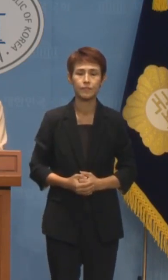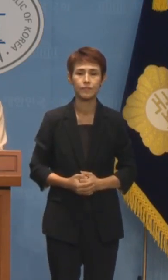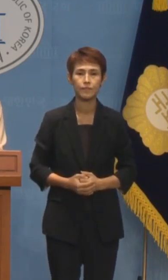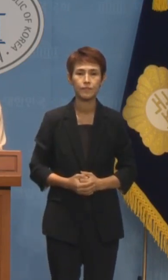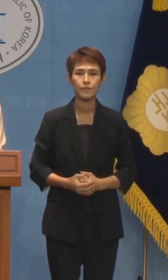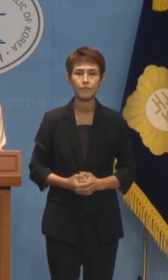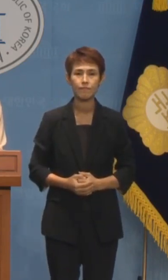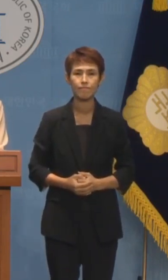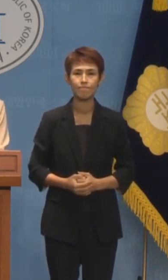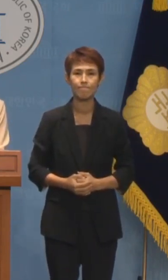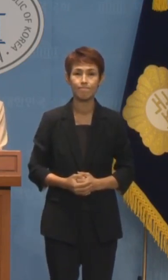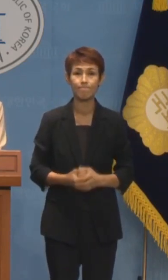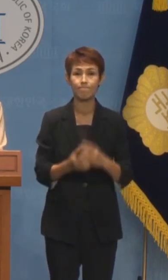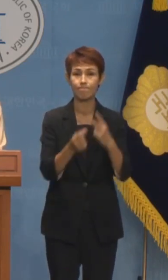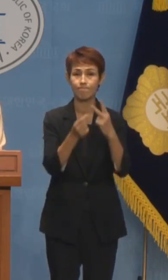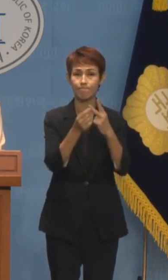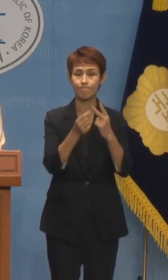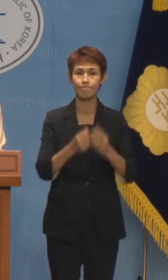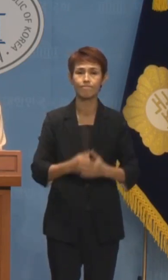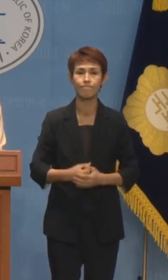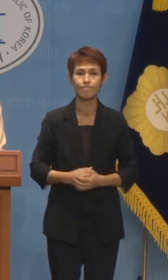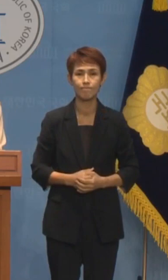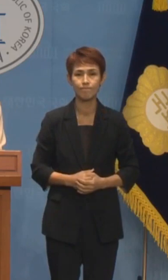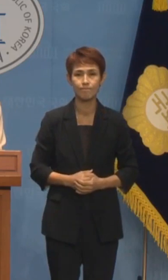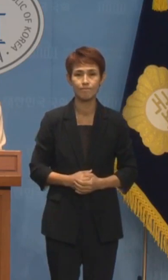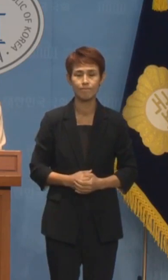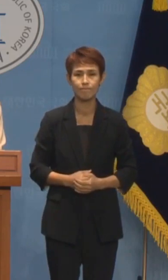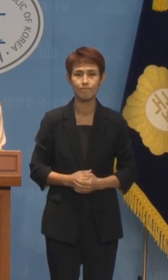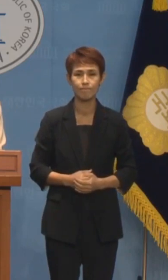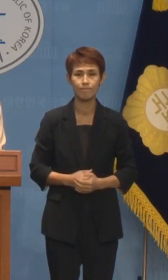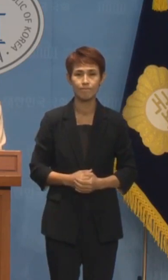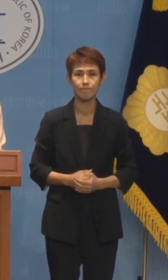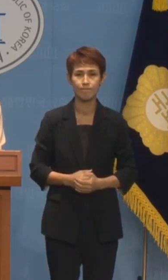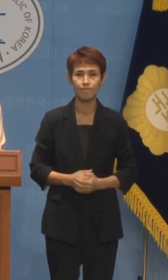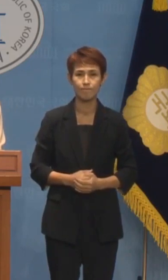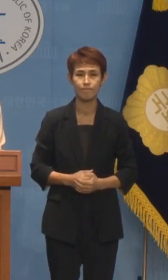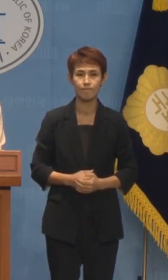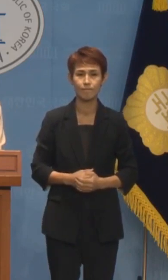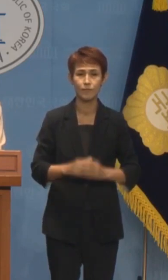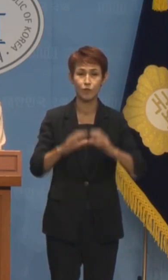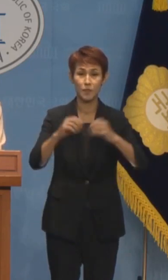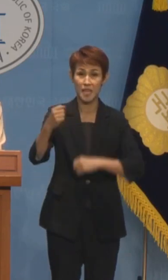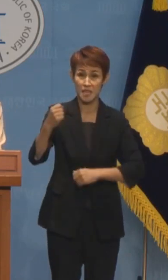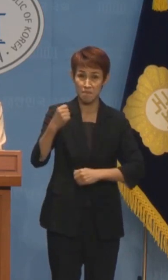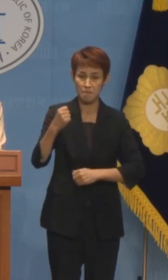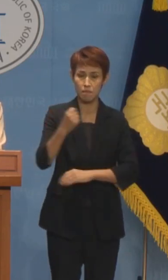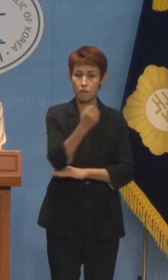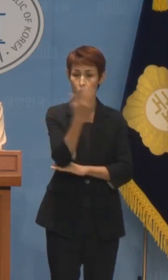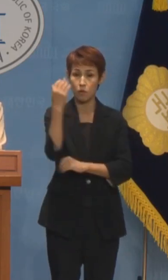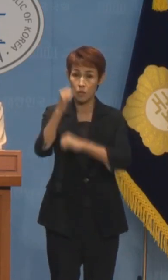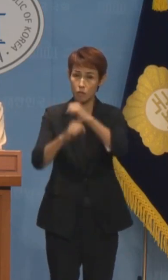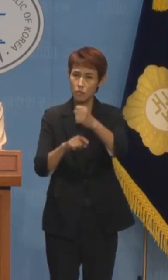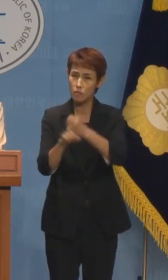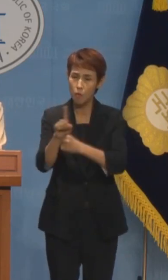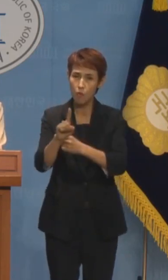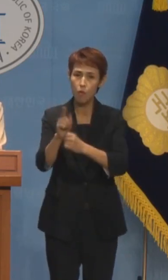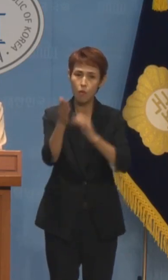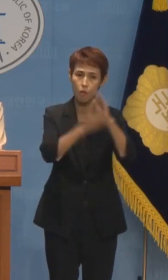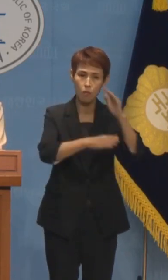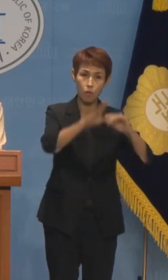방법입니다 브리핑 이하 국민의 힘의 언론자유는 공영방송